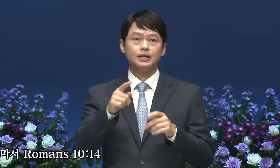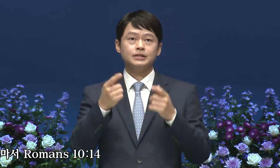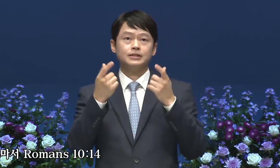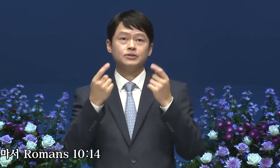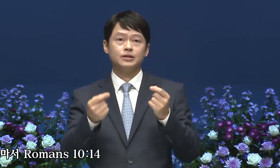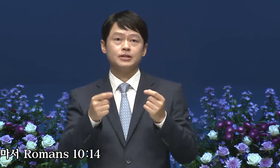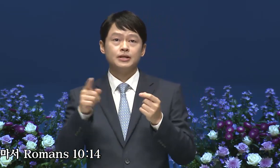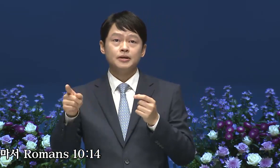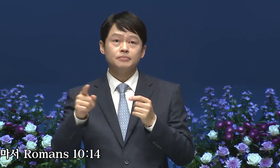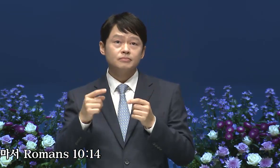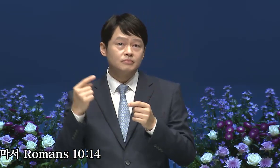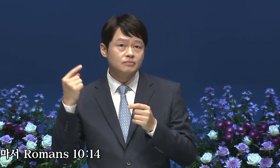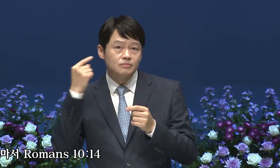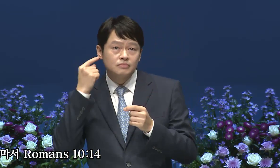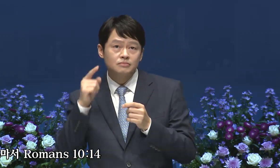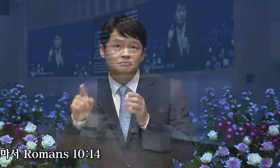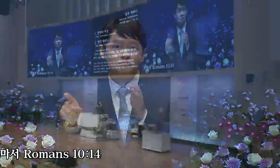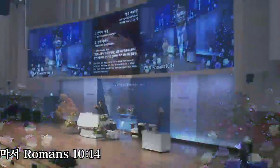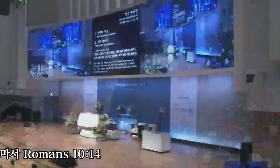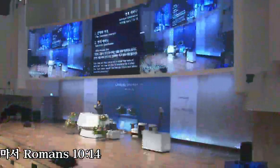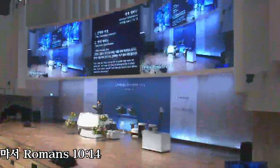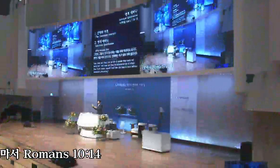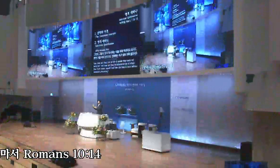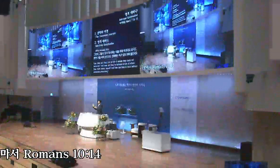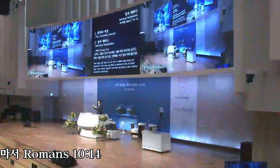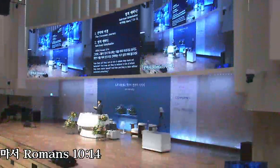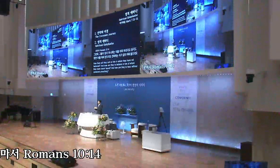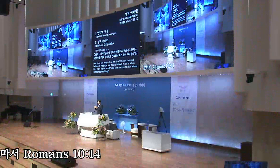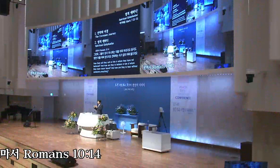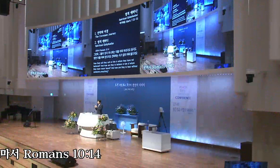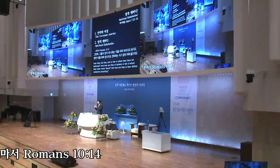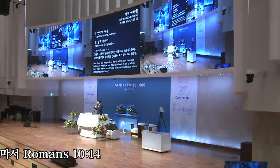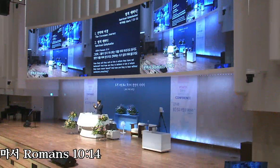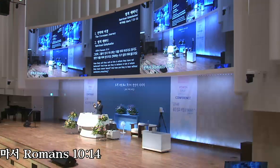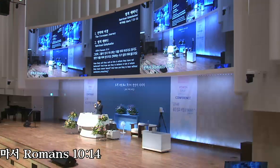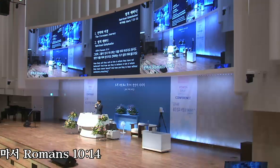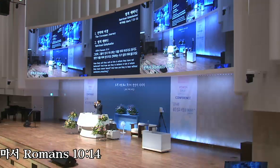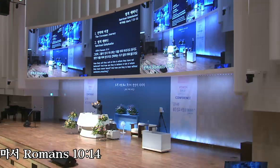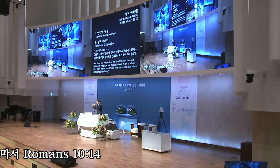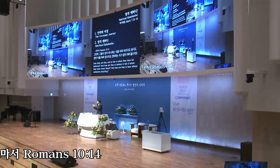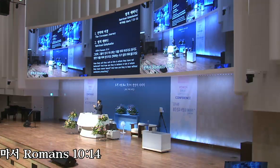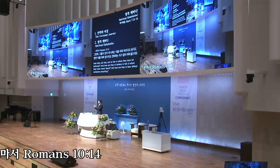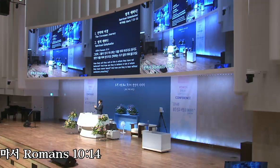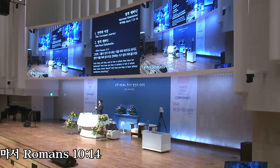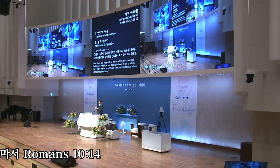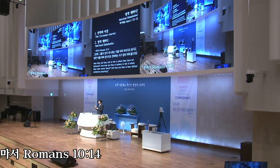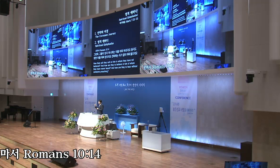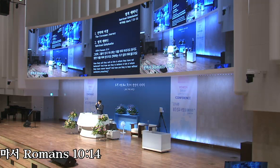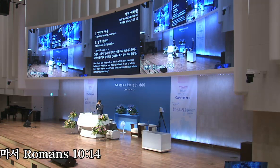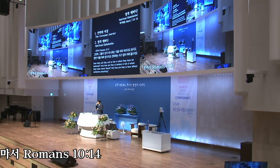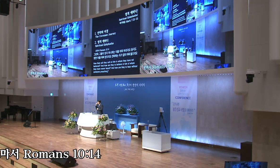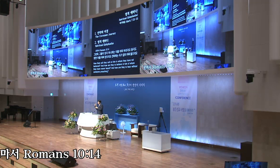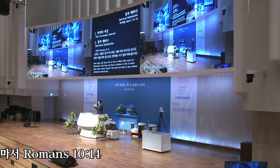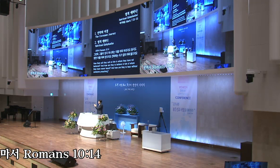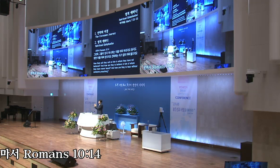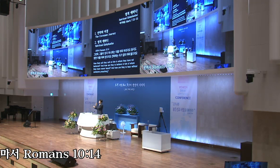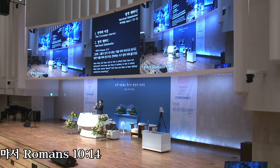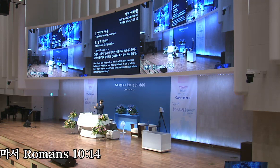로마서 10장 14절에는 그런즉 그들이 믿지 아니하는 일을 어찌 부르리요?